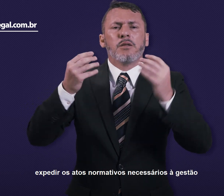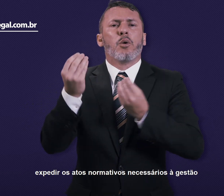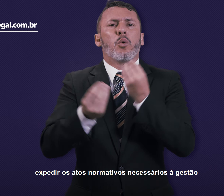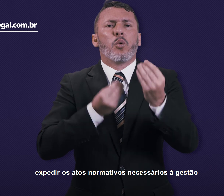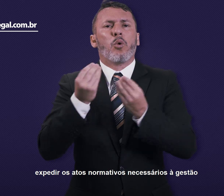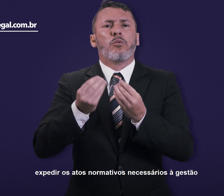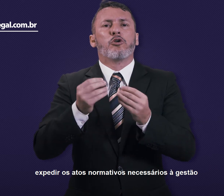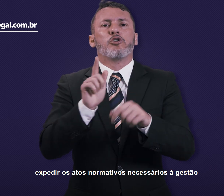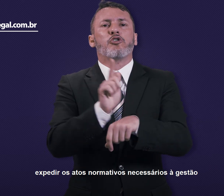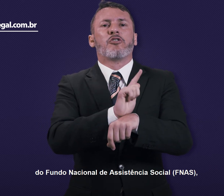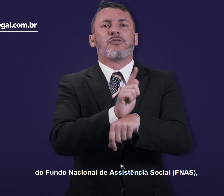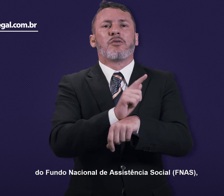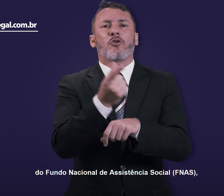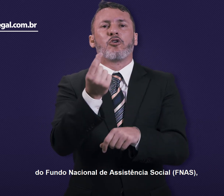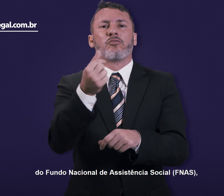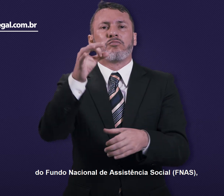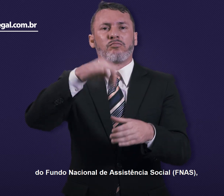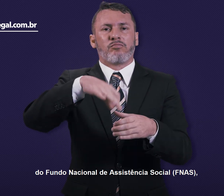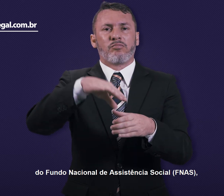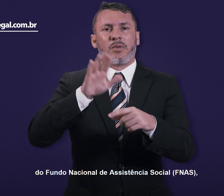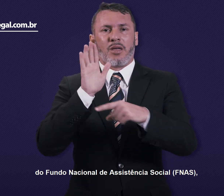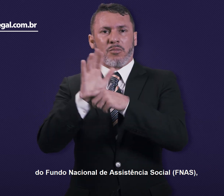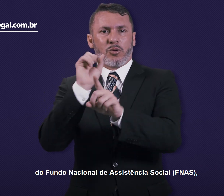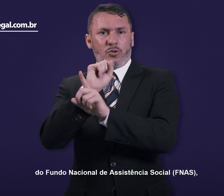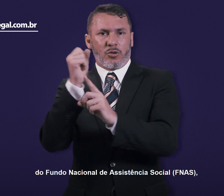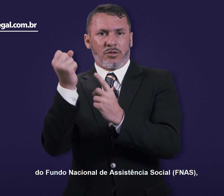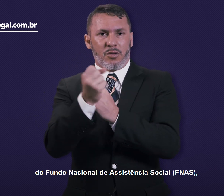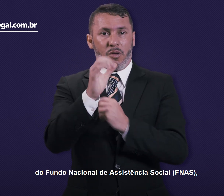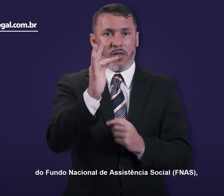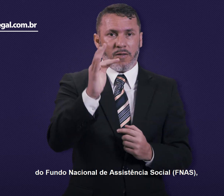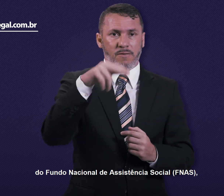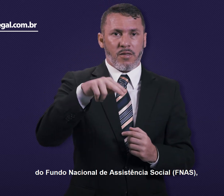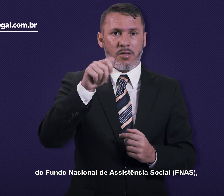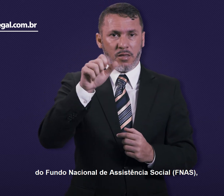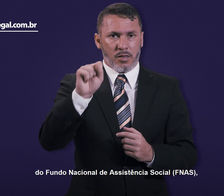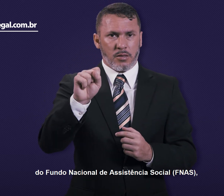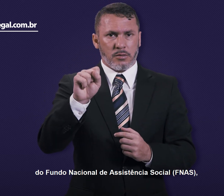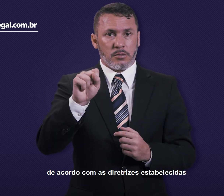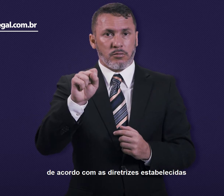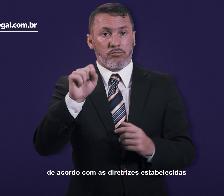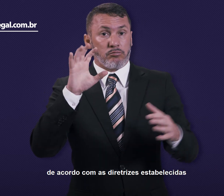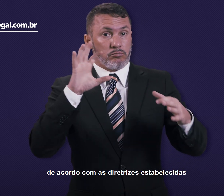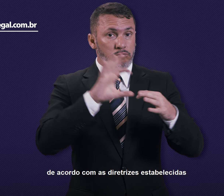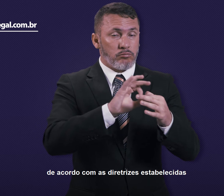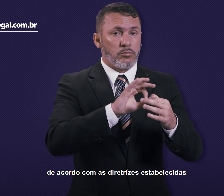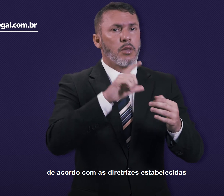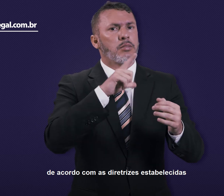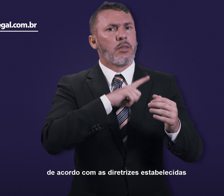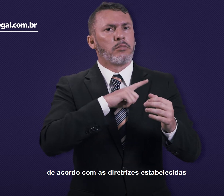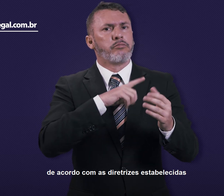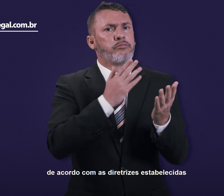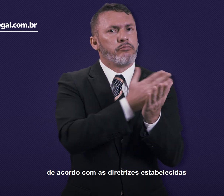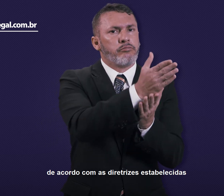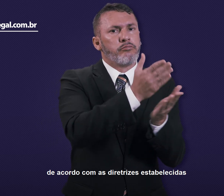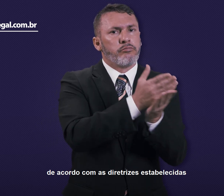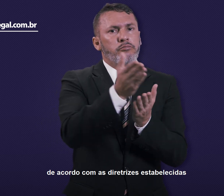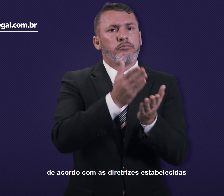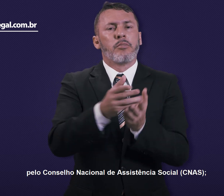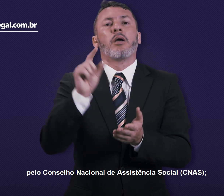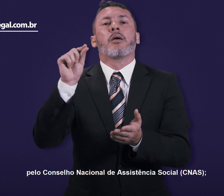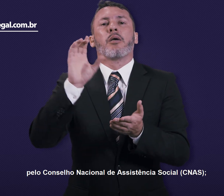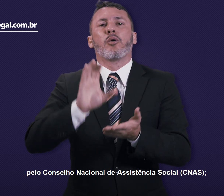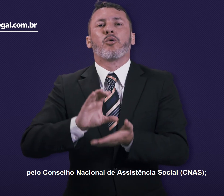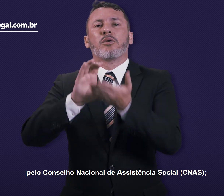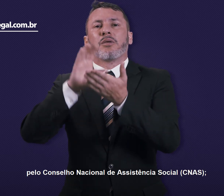normativos necessários à gestão do Fundo Nacional de Assistência Social, FNAS, de acordo com as diretrizes